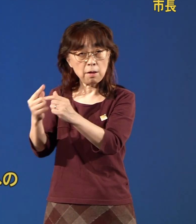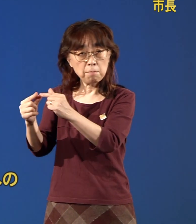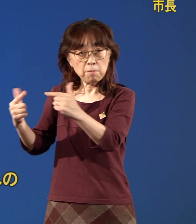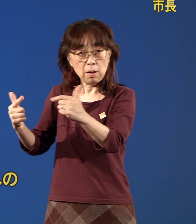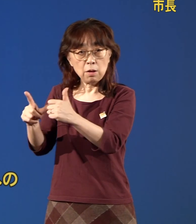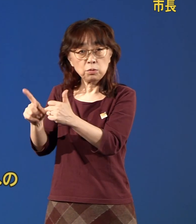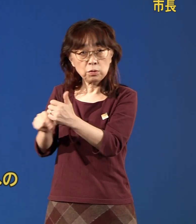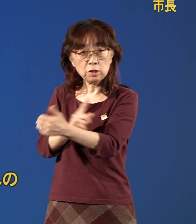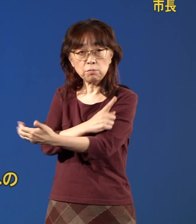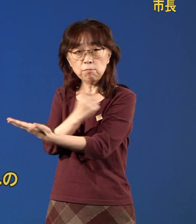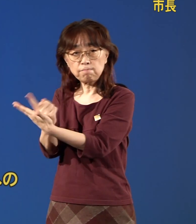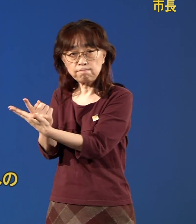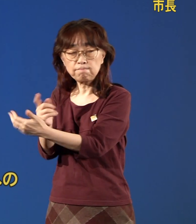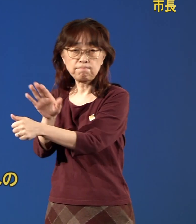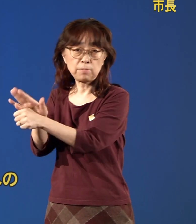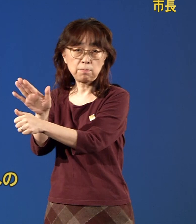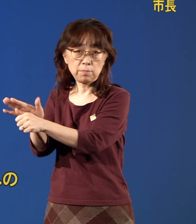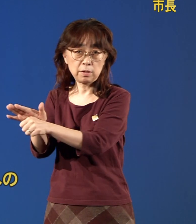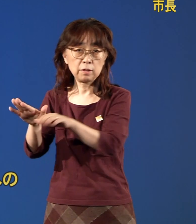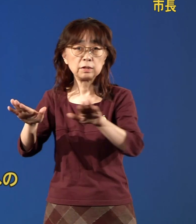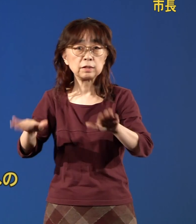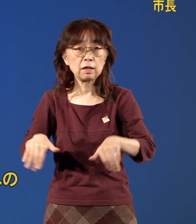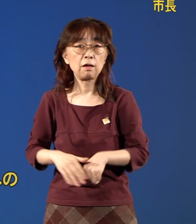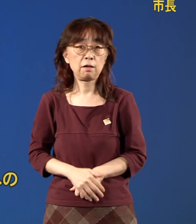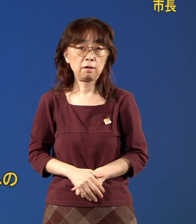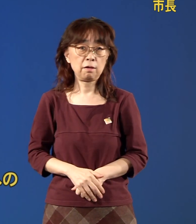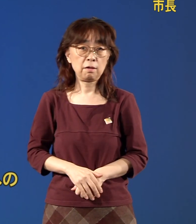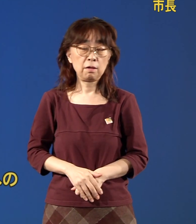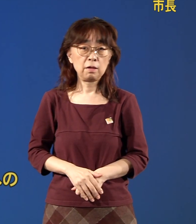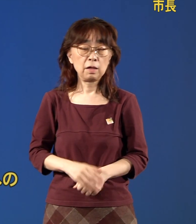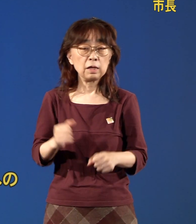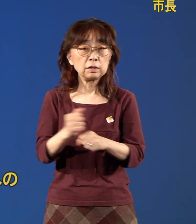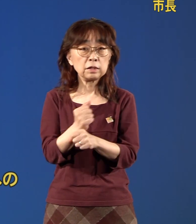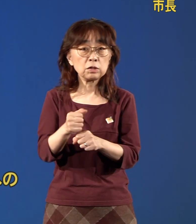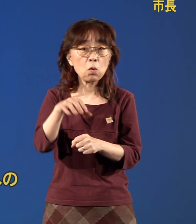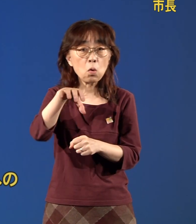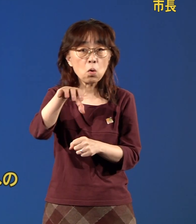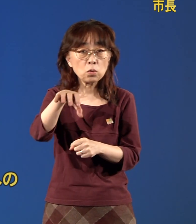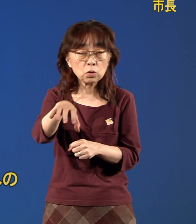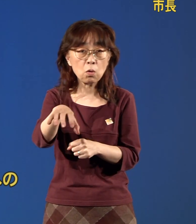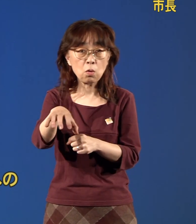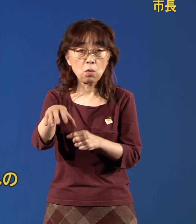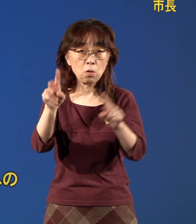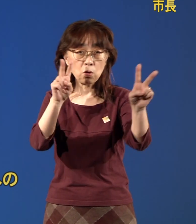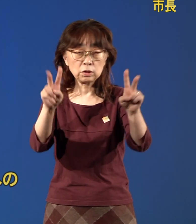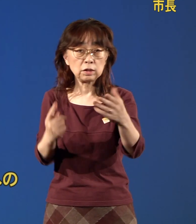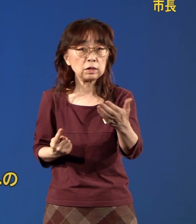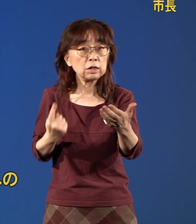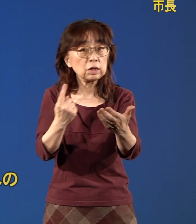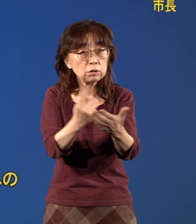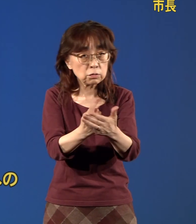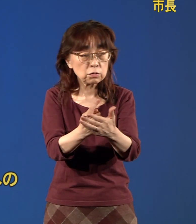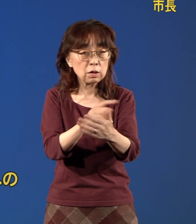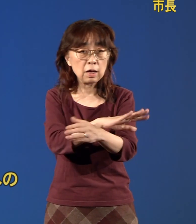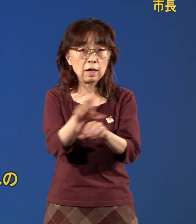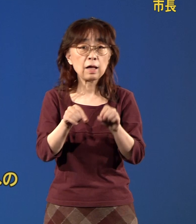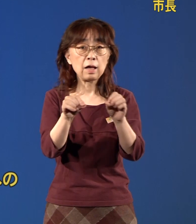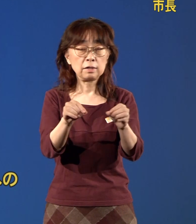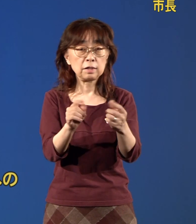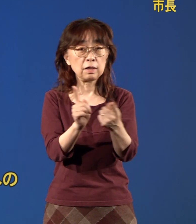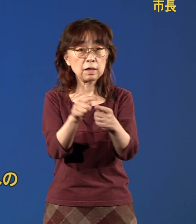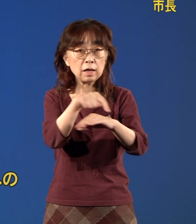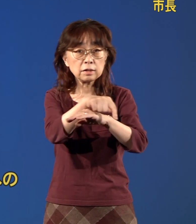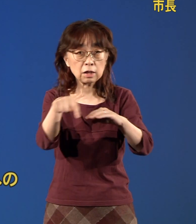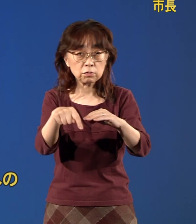れども、そういった事業所に入っての感染対策を強く取るのは高齢者施設と